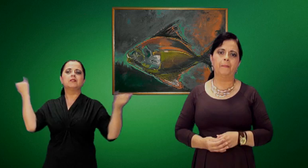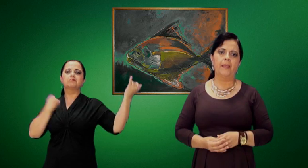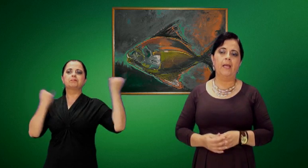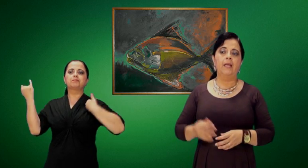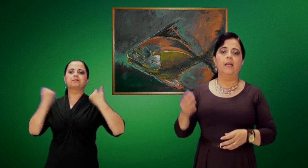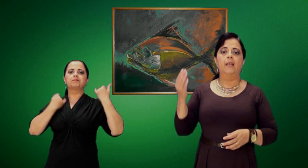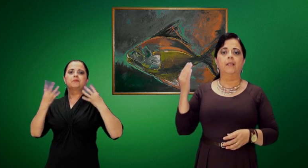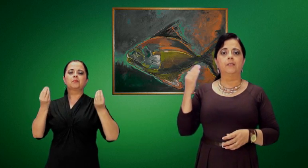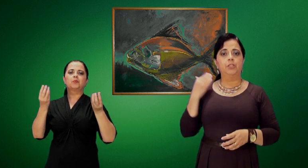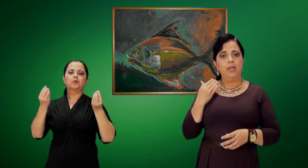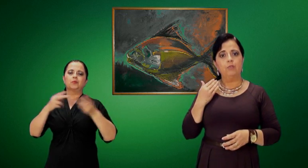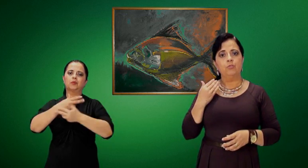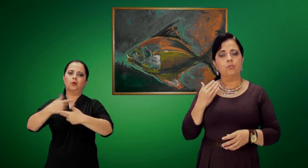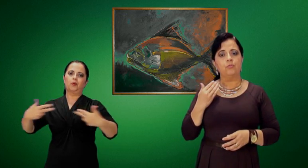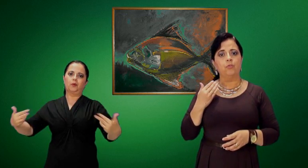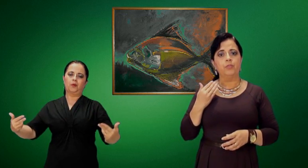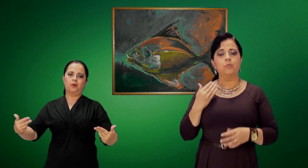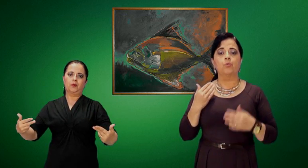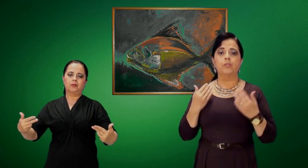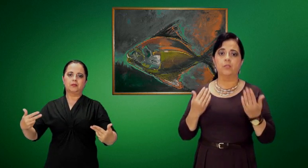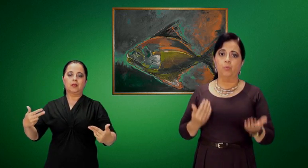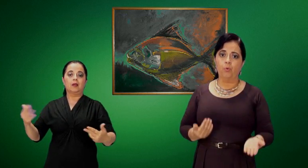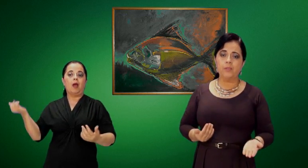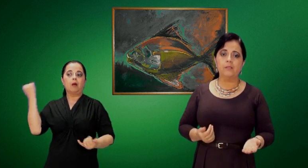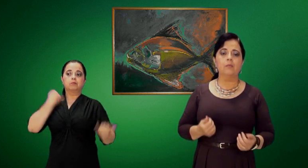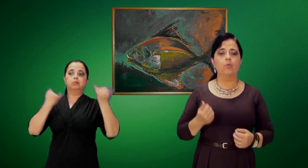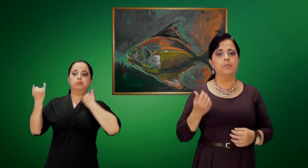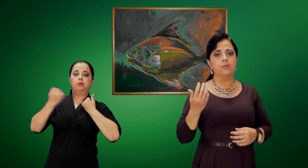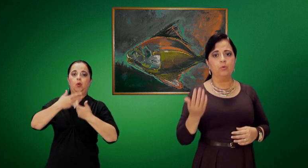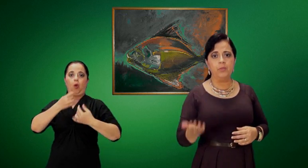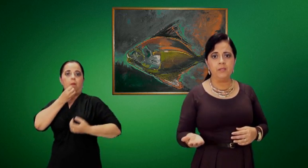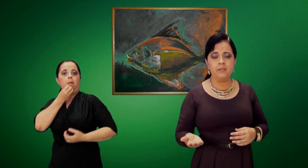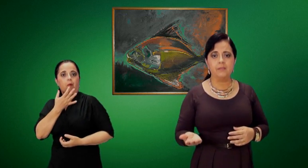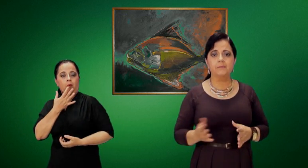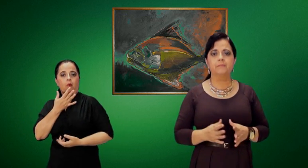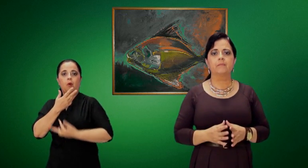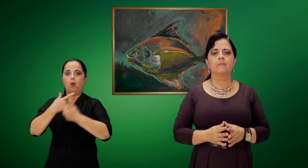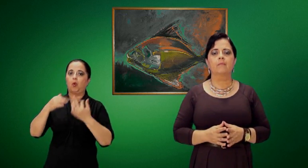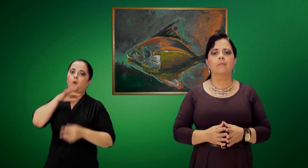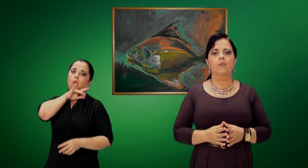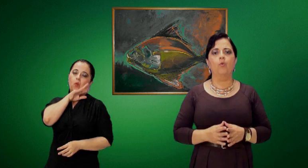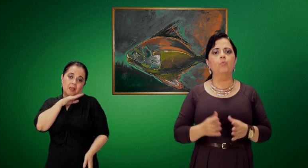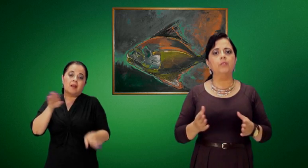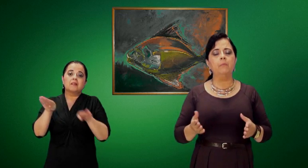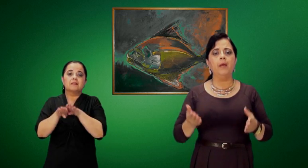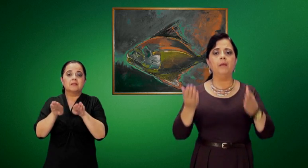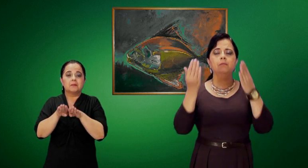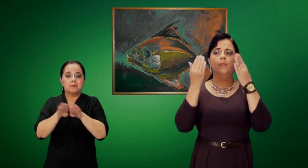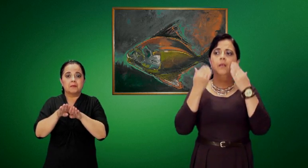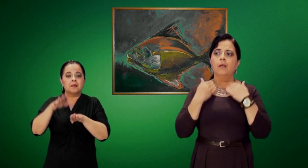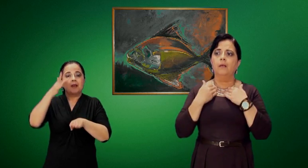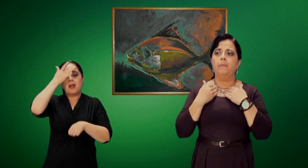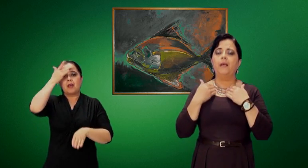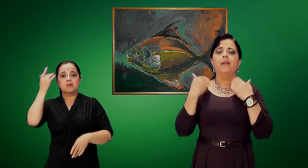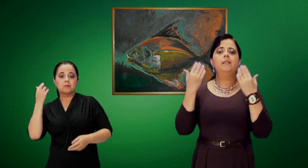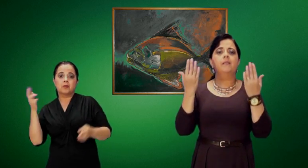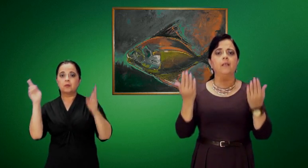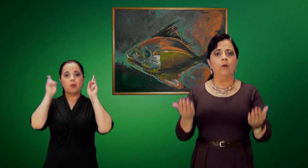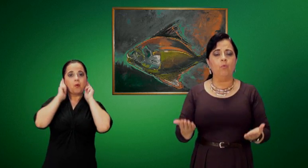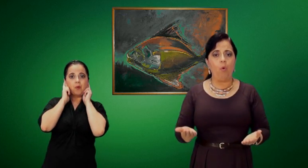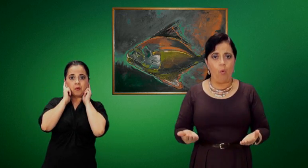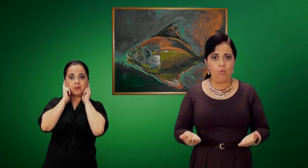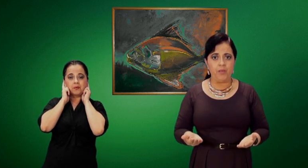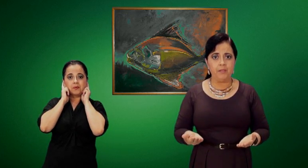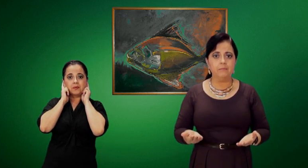ouvidos. Chega aos nossos ouvidos coisas boas, coisas ruins, como também para aqueles